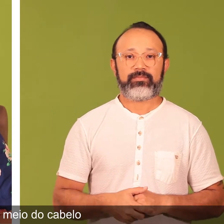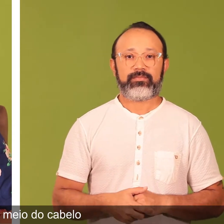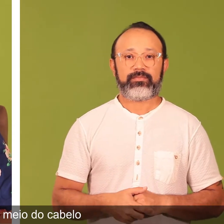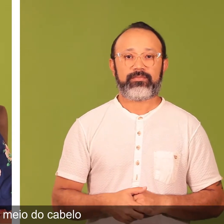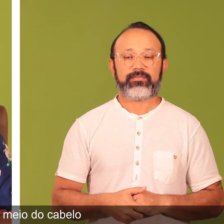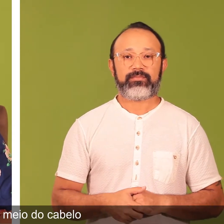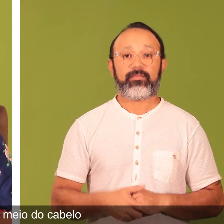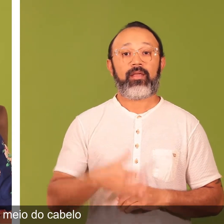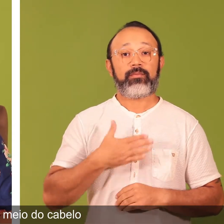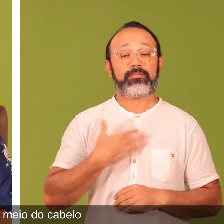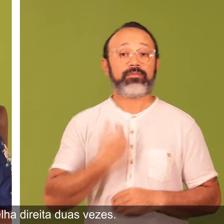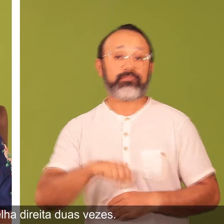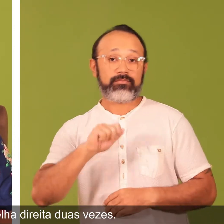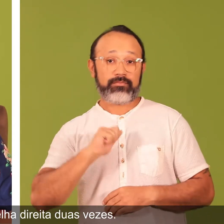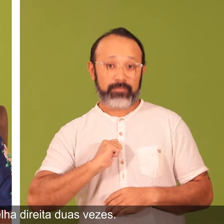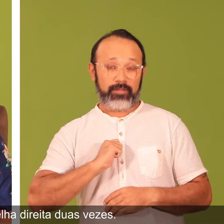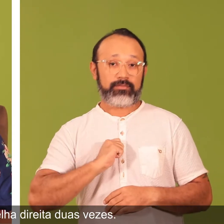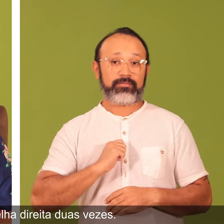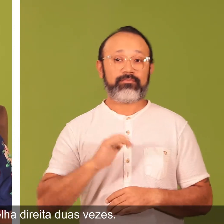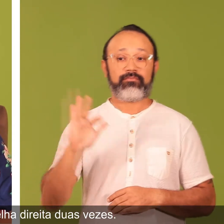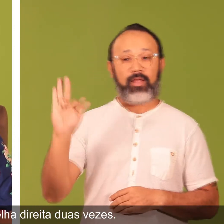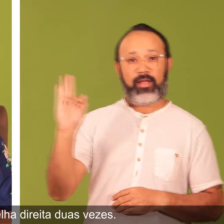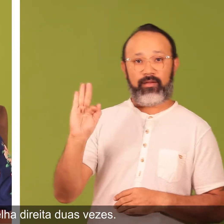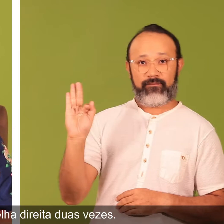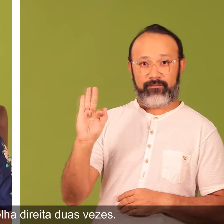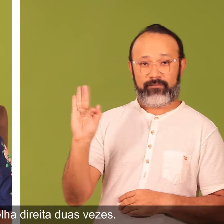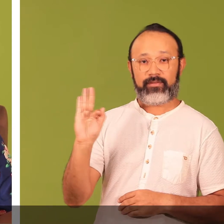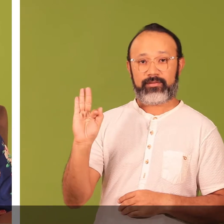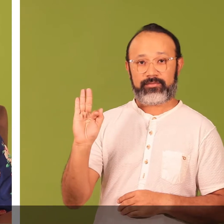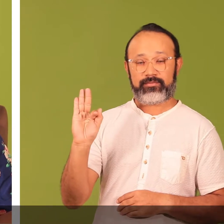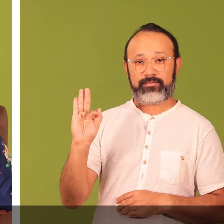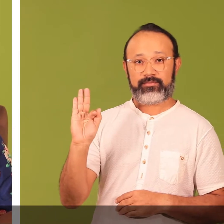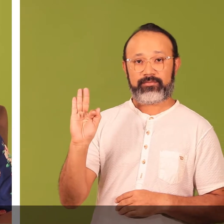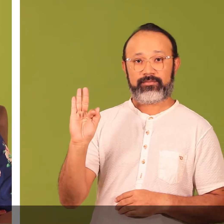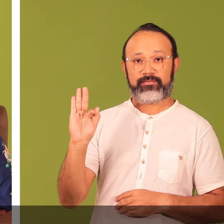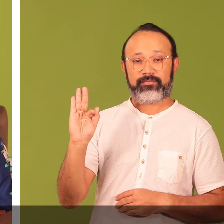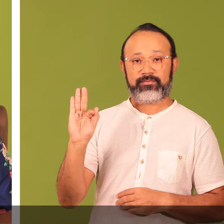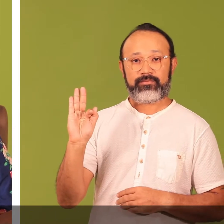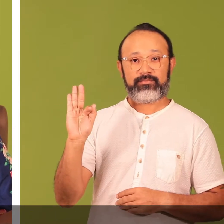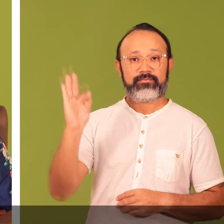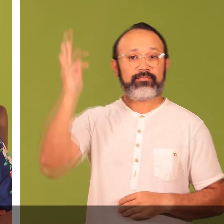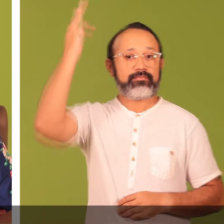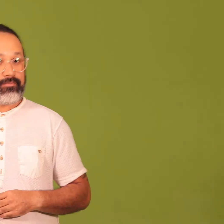F vendo do meio do cabelo até a minha orelha direita duas vezes